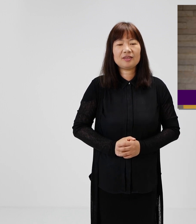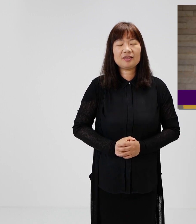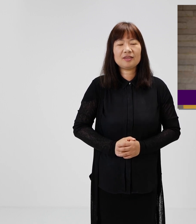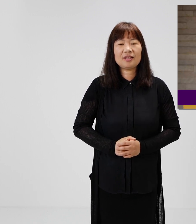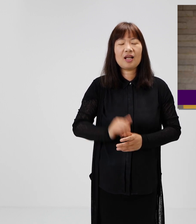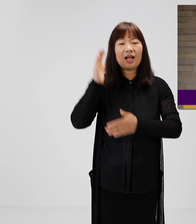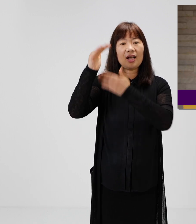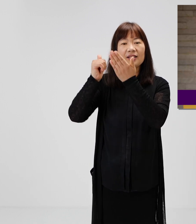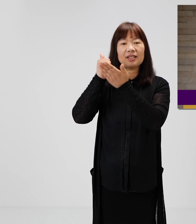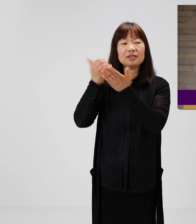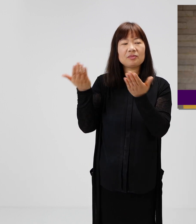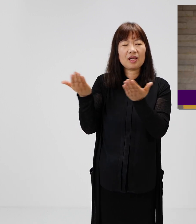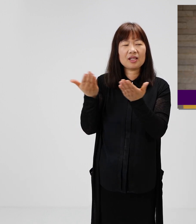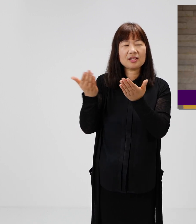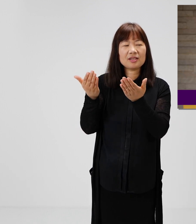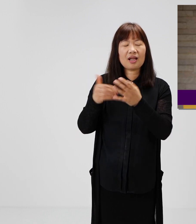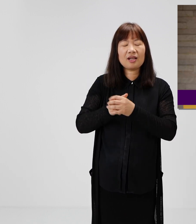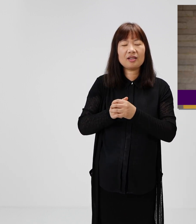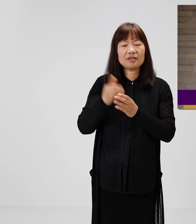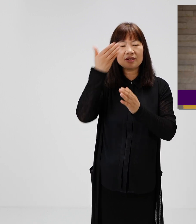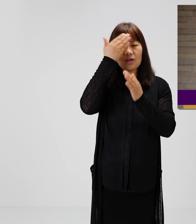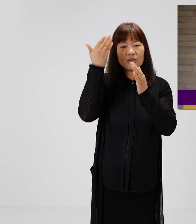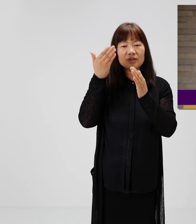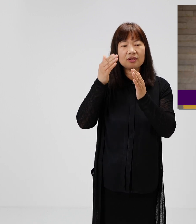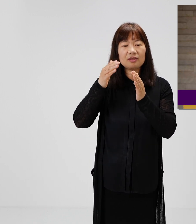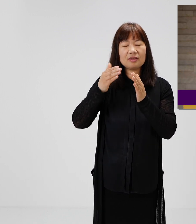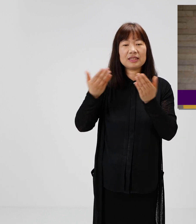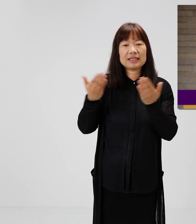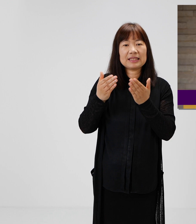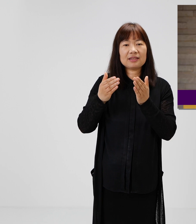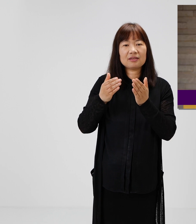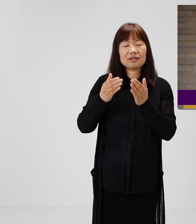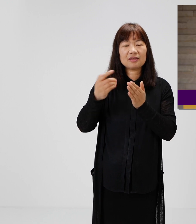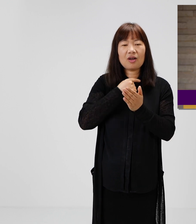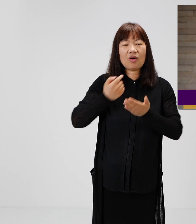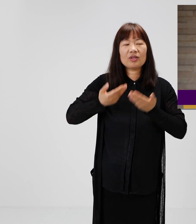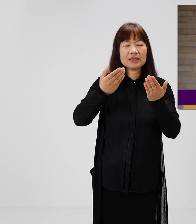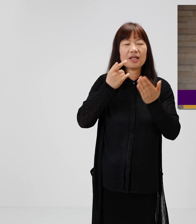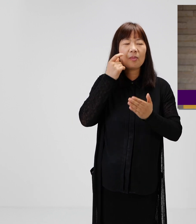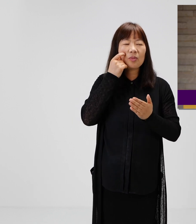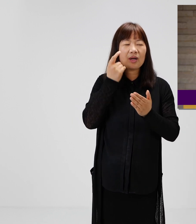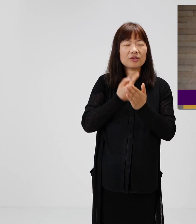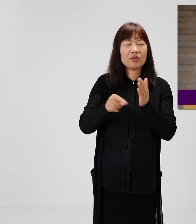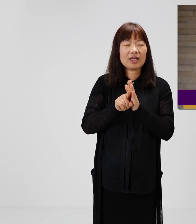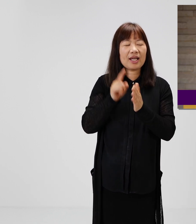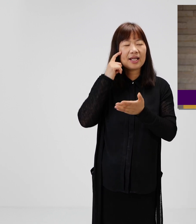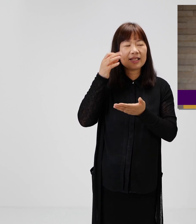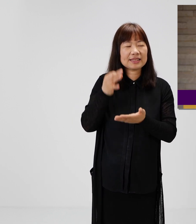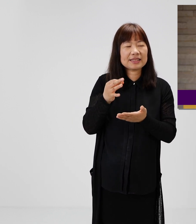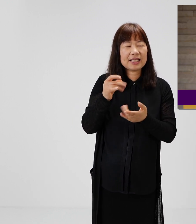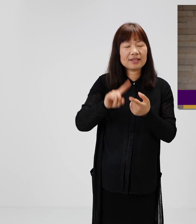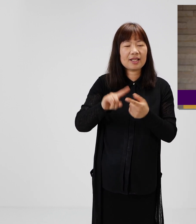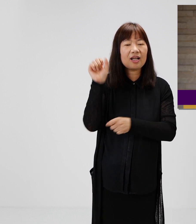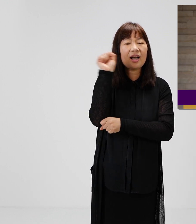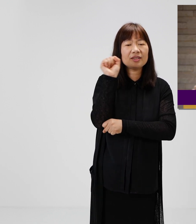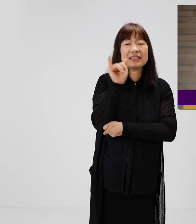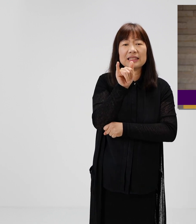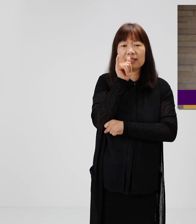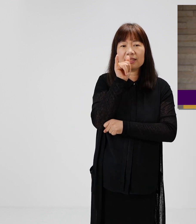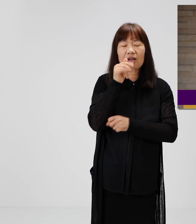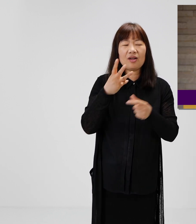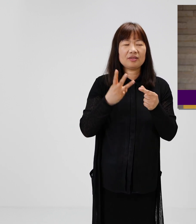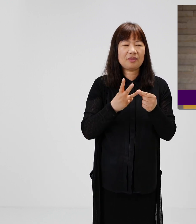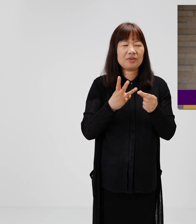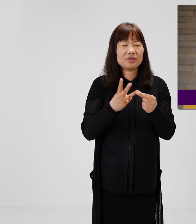뭔가 하나님의 일에 청년 시절에 헌신하지 못하도록 자꾸 가치관을 흔드는 거죠. 세 번째로